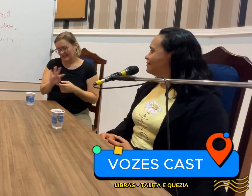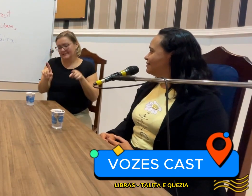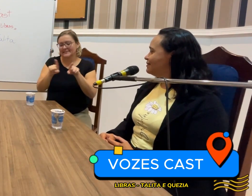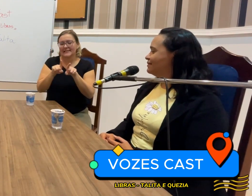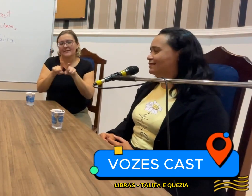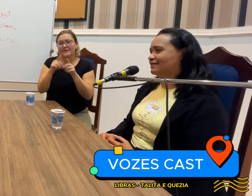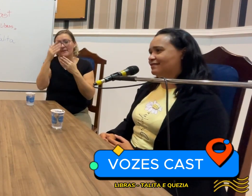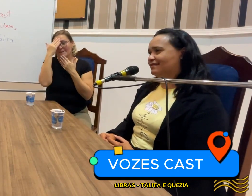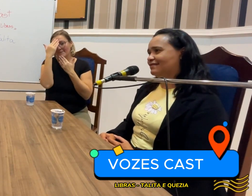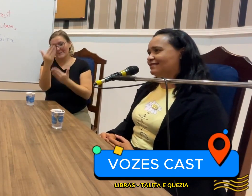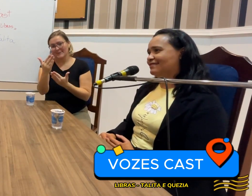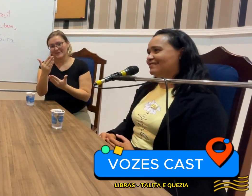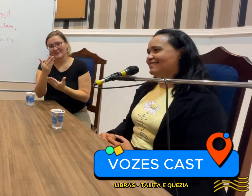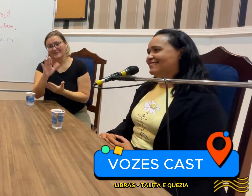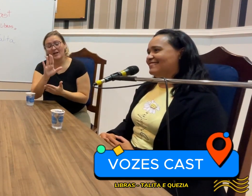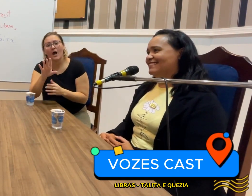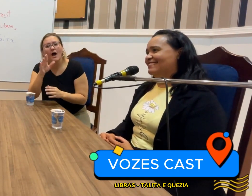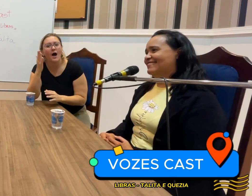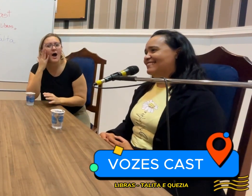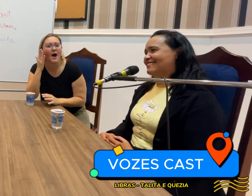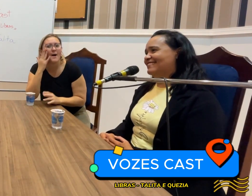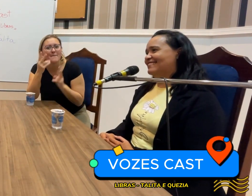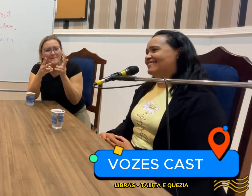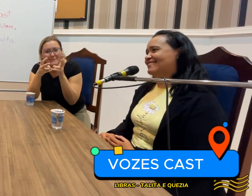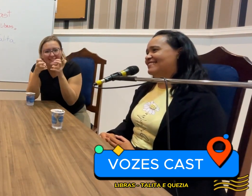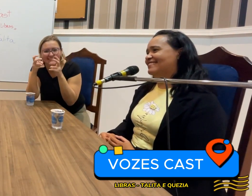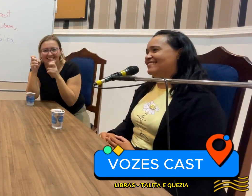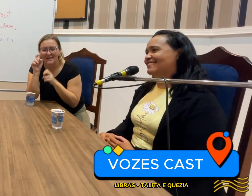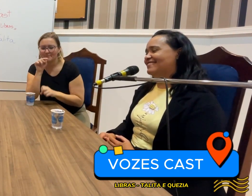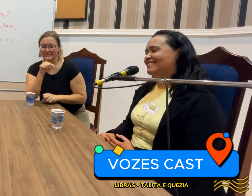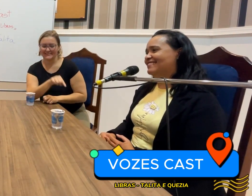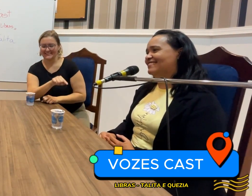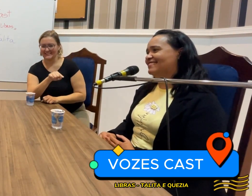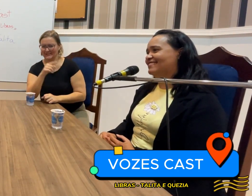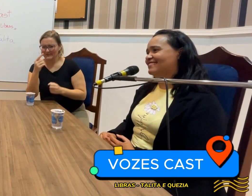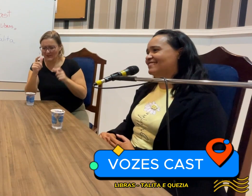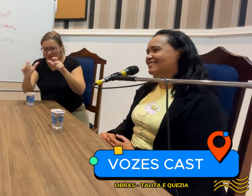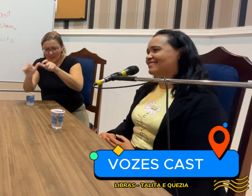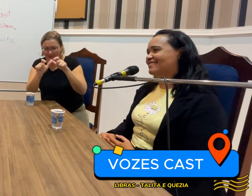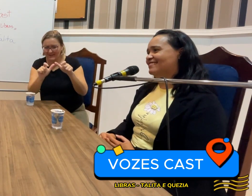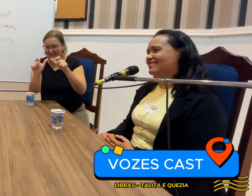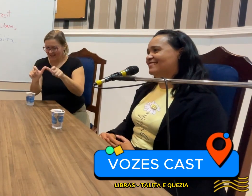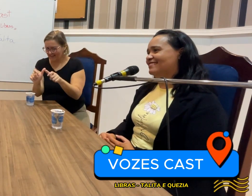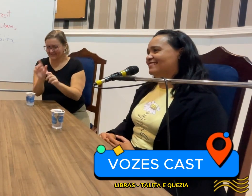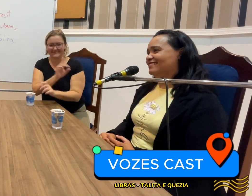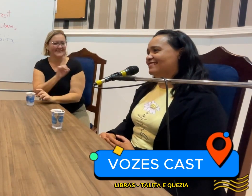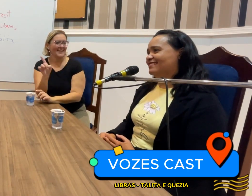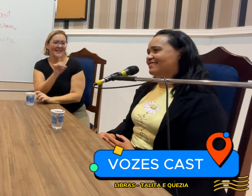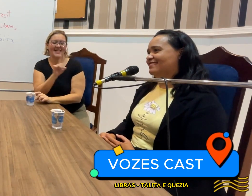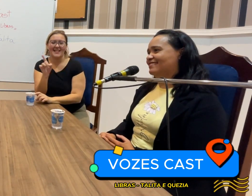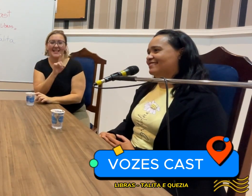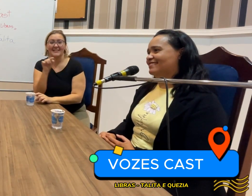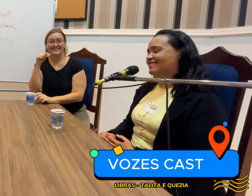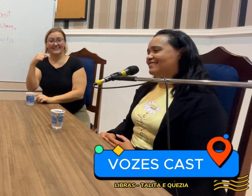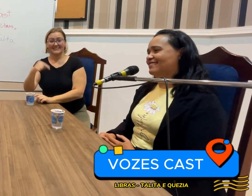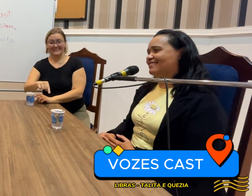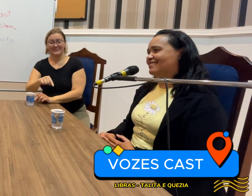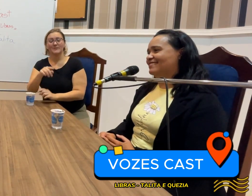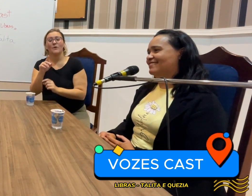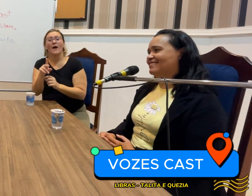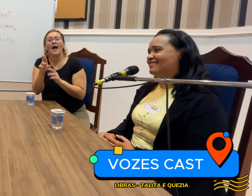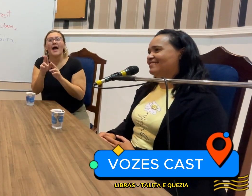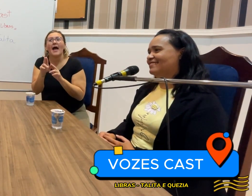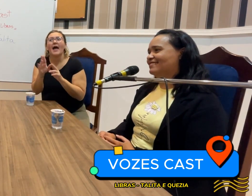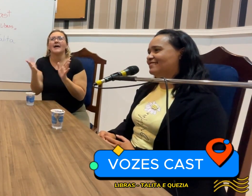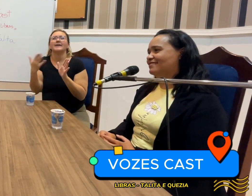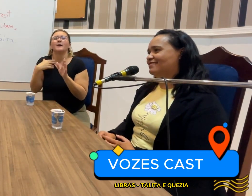também. Gente, olha que bênção. Isso não é em qualquer lugar que vocês encontram. Isso daqui é uma dádiva de Deus.